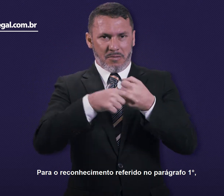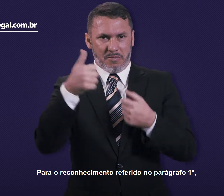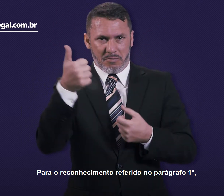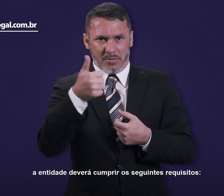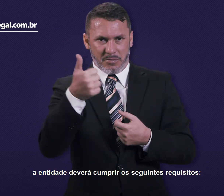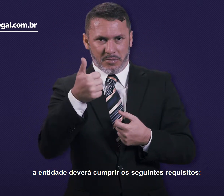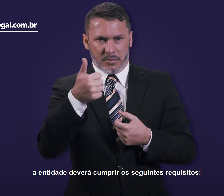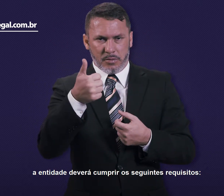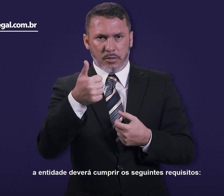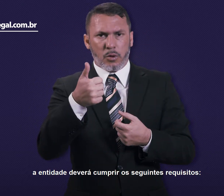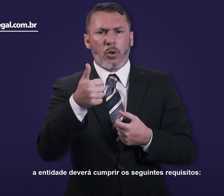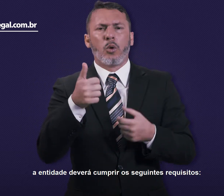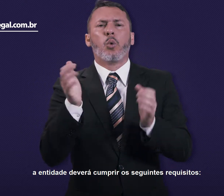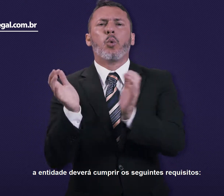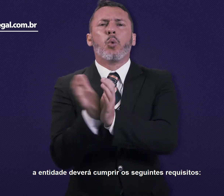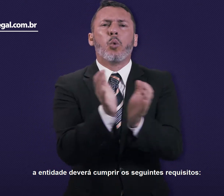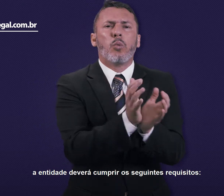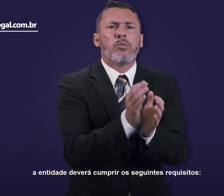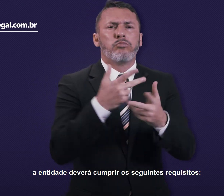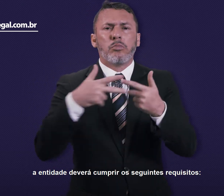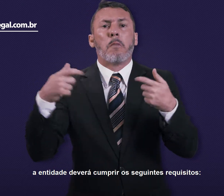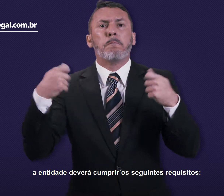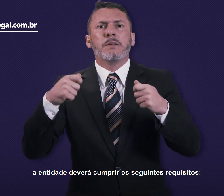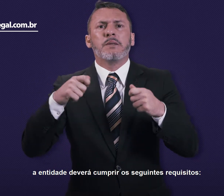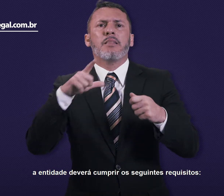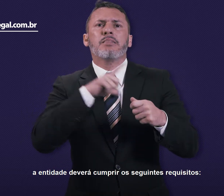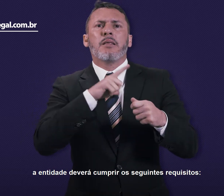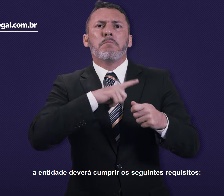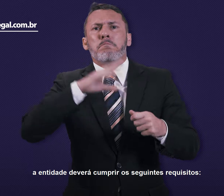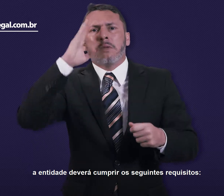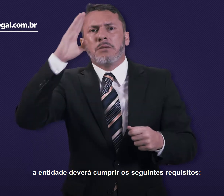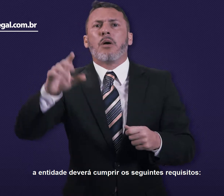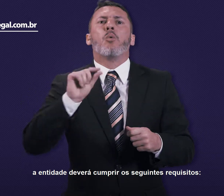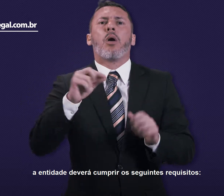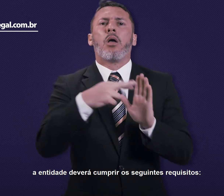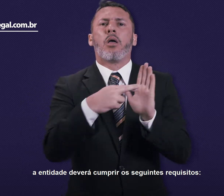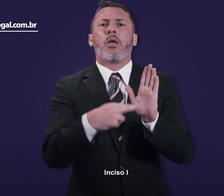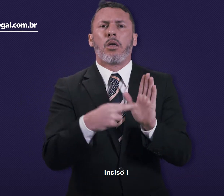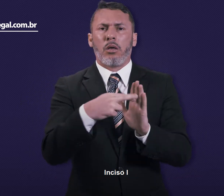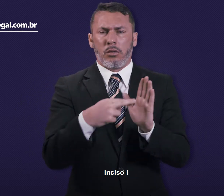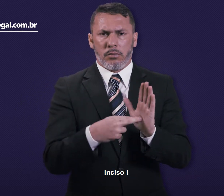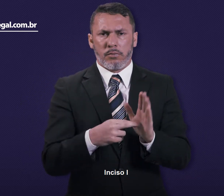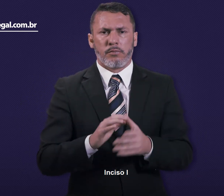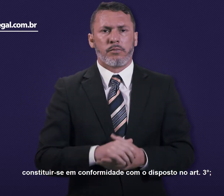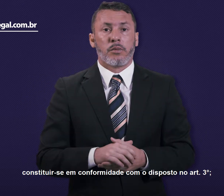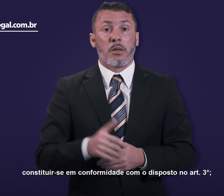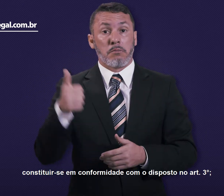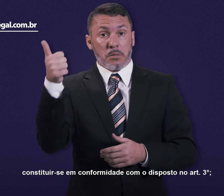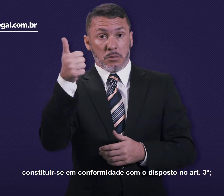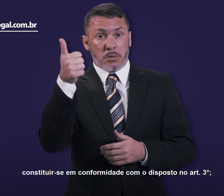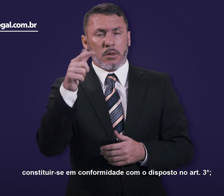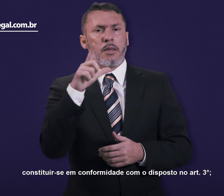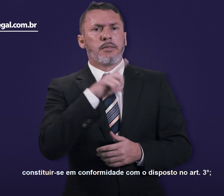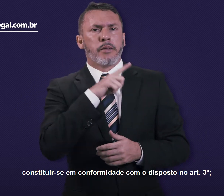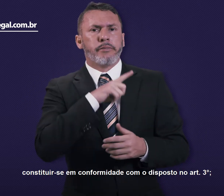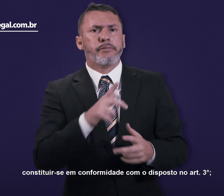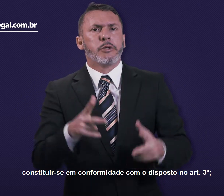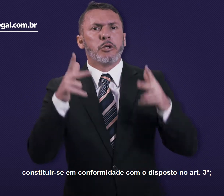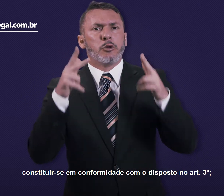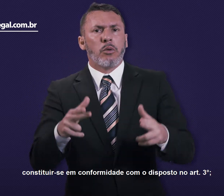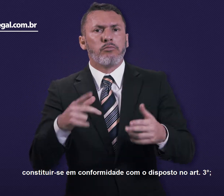parágrafo 1º, a entidade deverá cumprir os seguintes requisitos. Inciso 1. Constituir-se